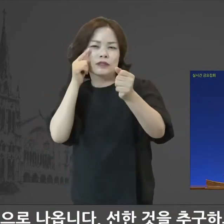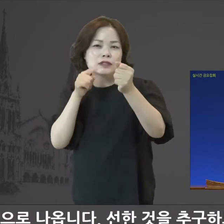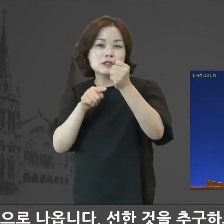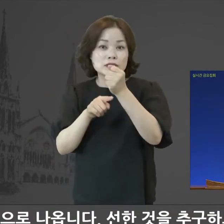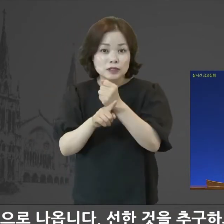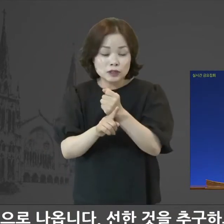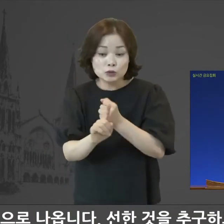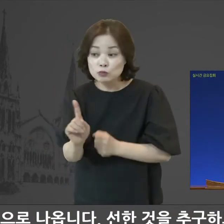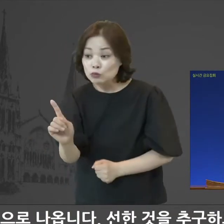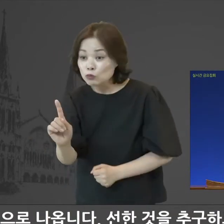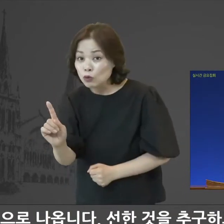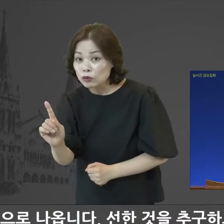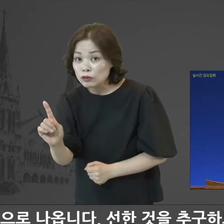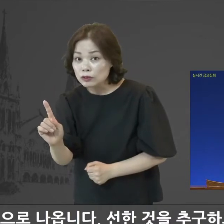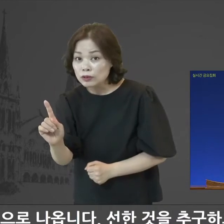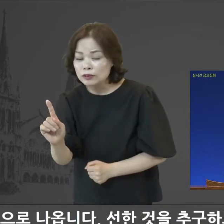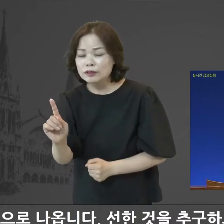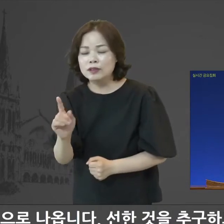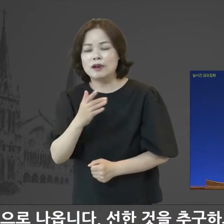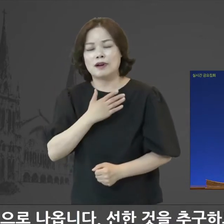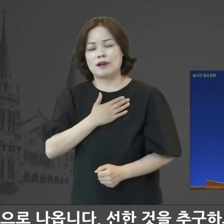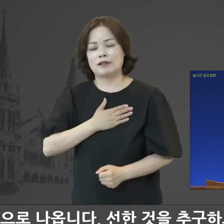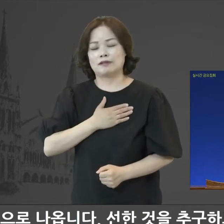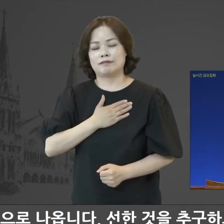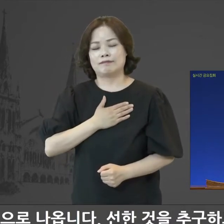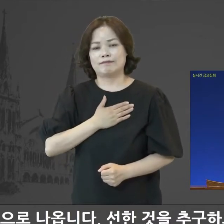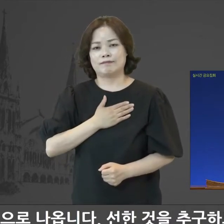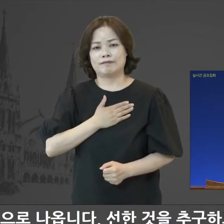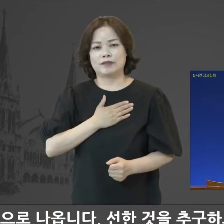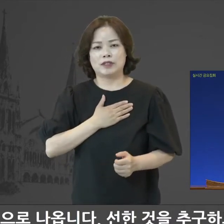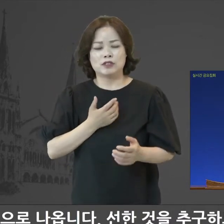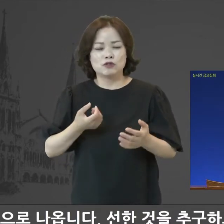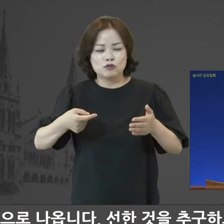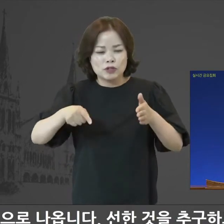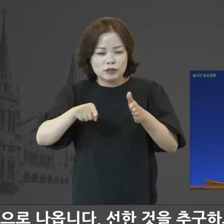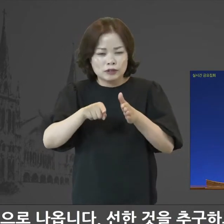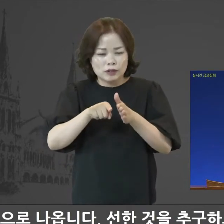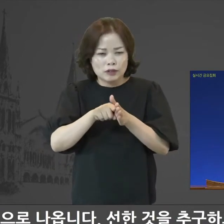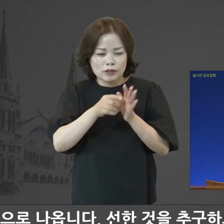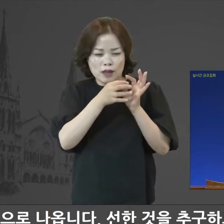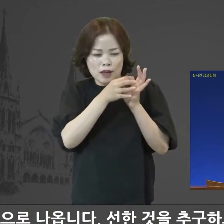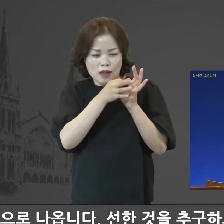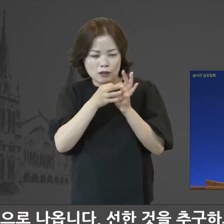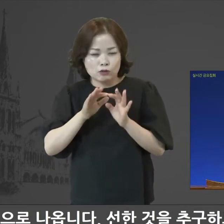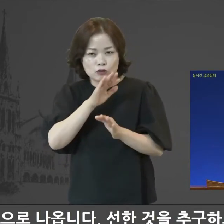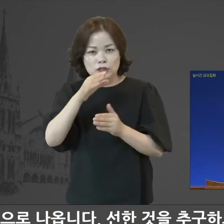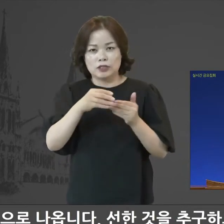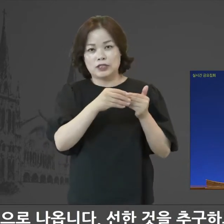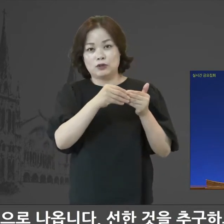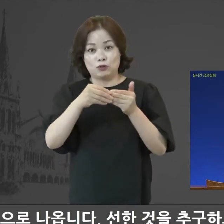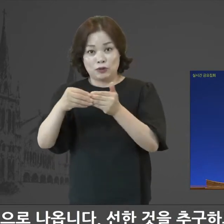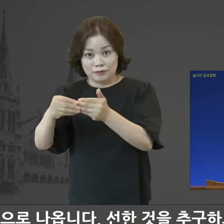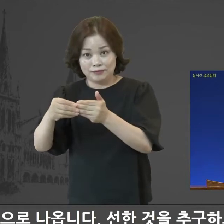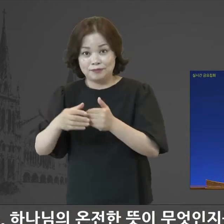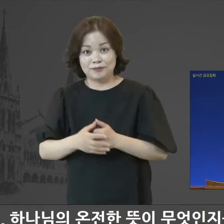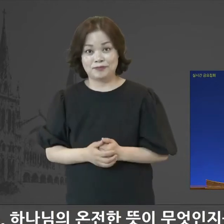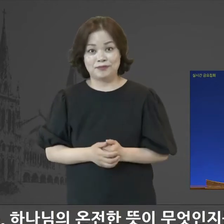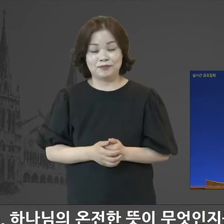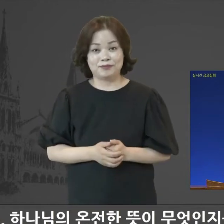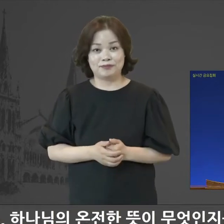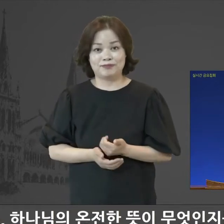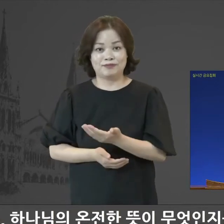뜻이 무엇인지를 알도록 계속 그쪽으로 우리를 이끌어간다는 겁니다.